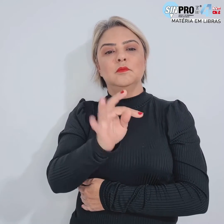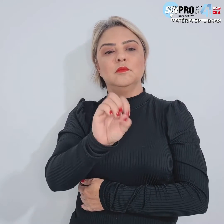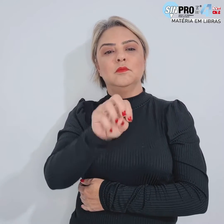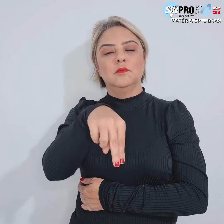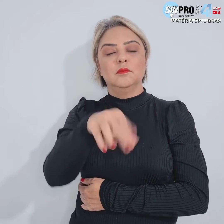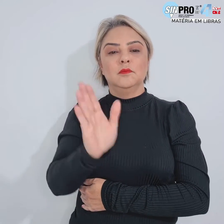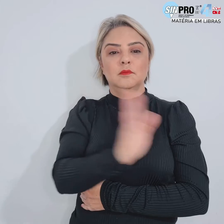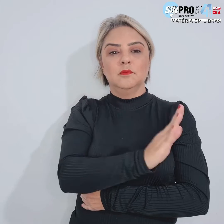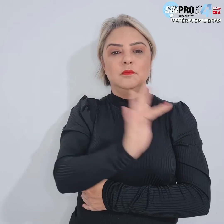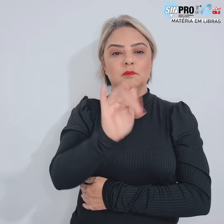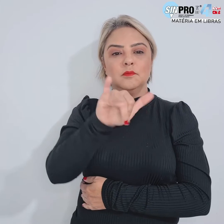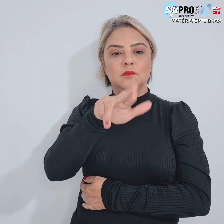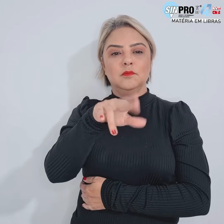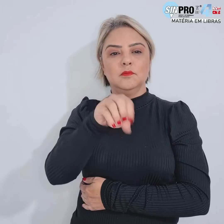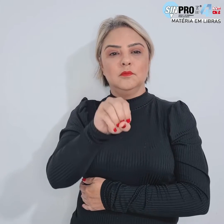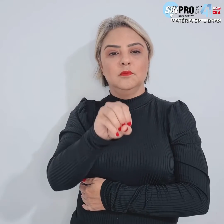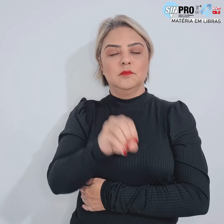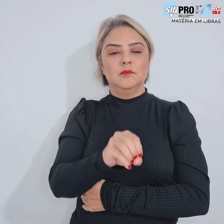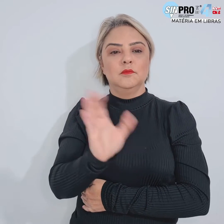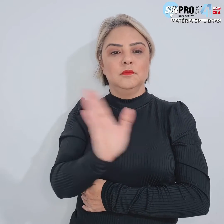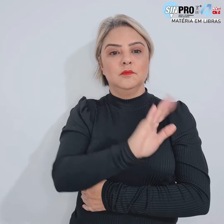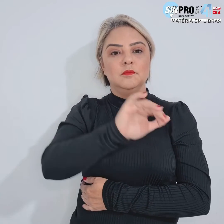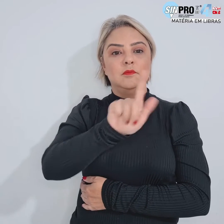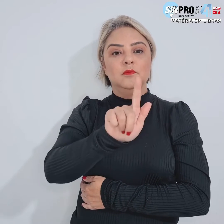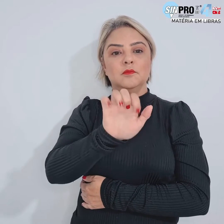Fernando Sanglard, George Lacerda.